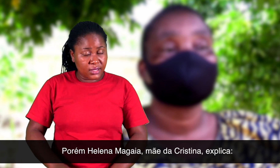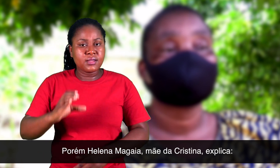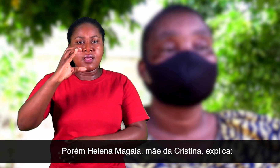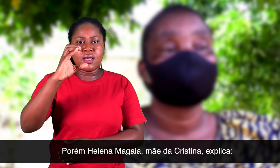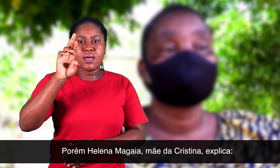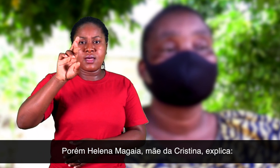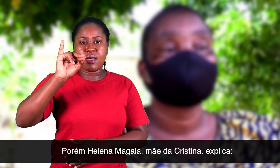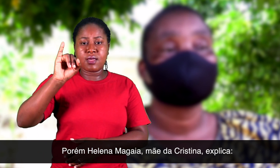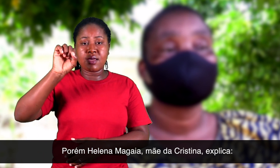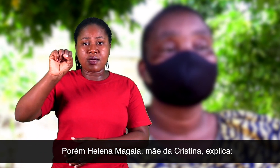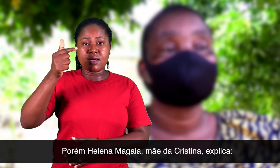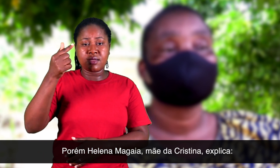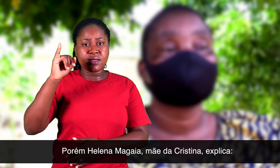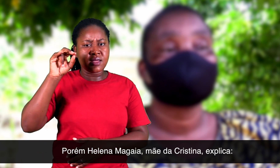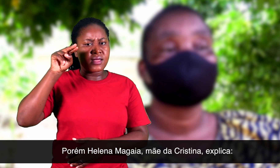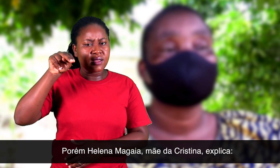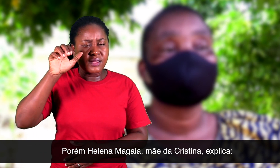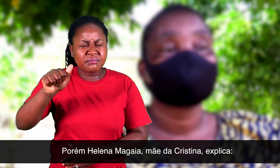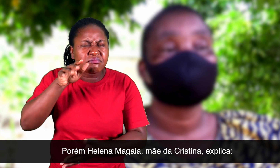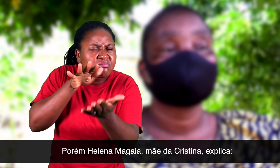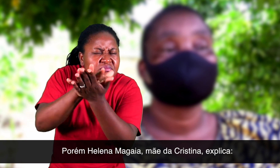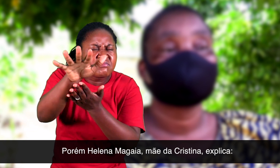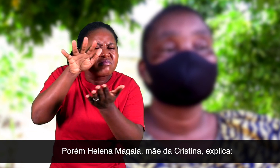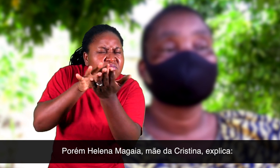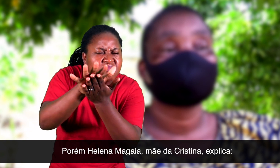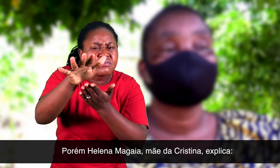Porém, Helena Magaia, mãe da Cristina, explica.